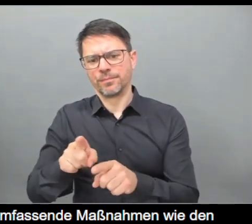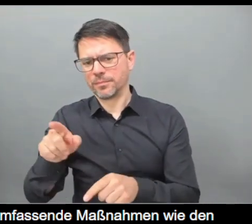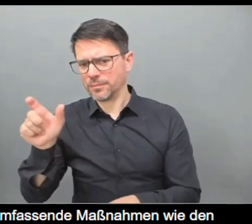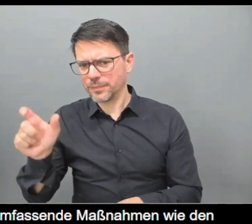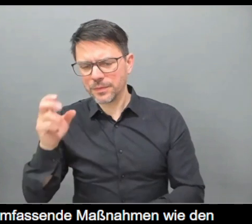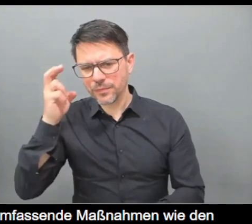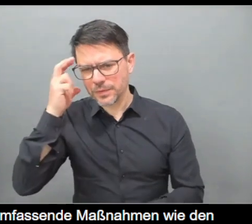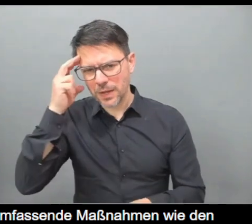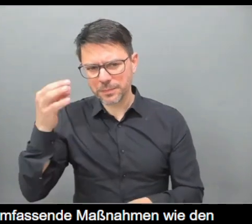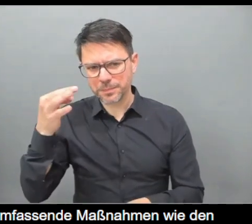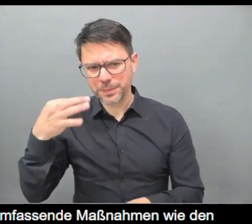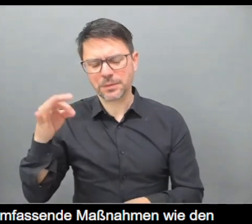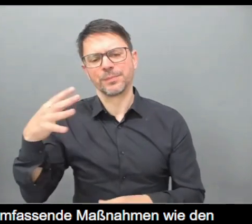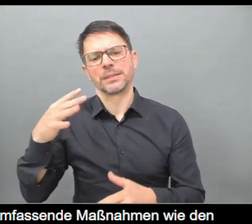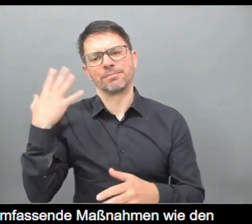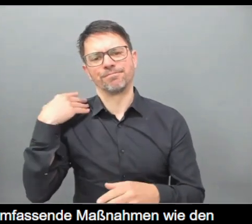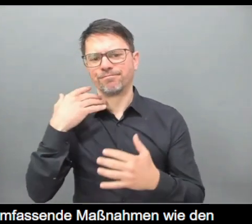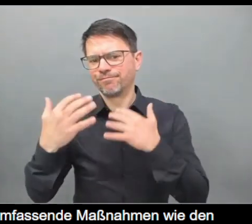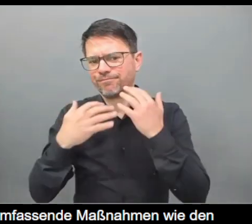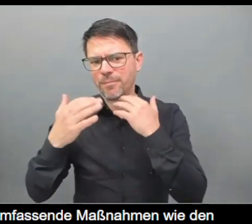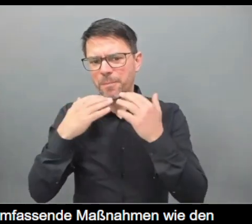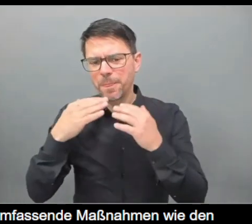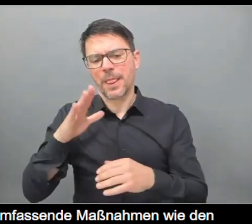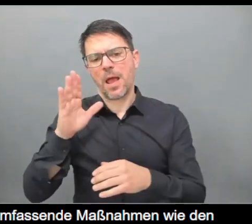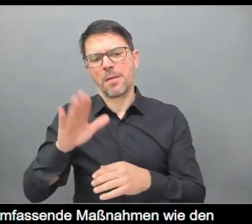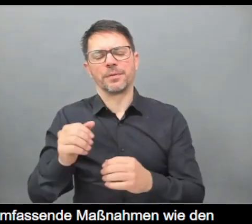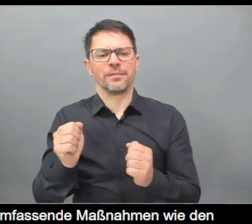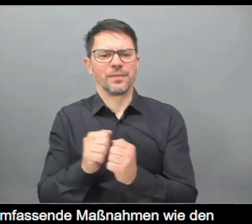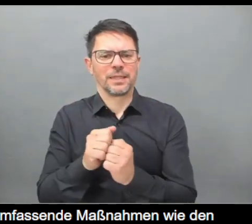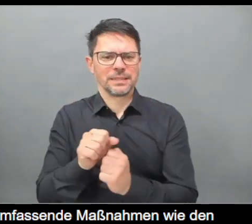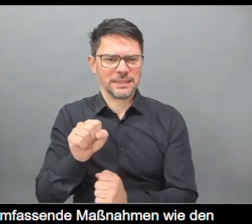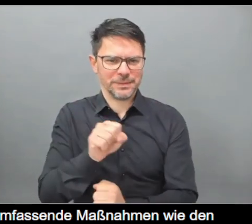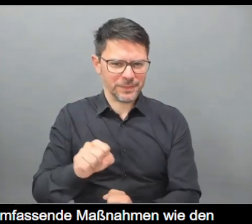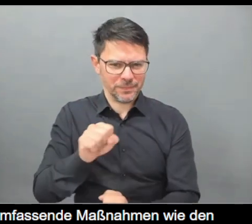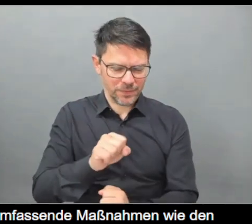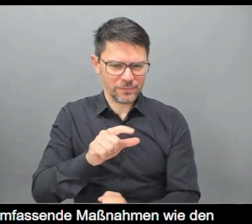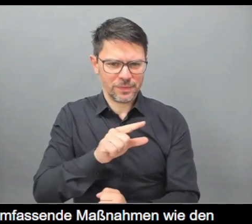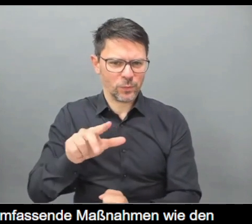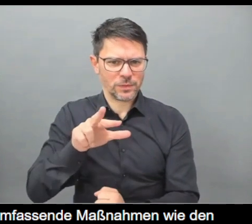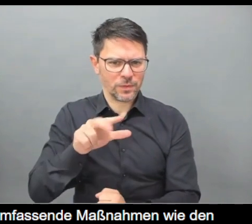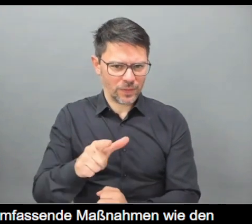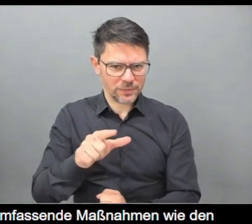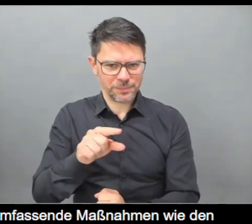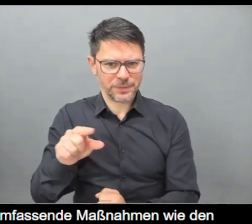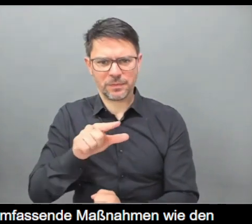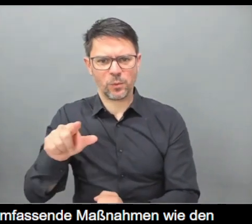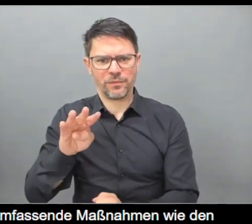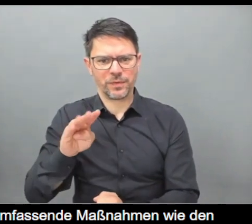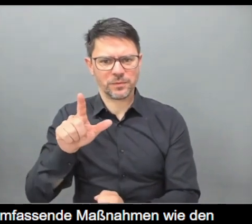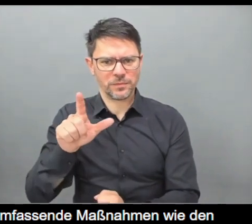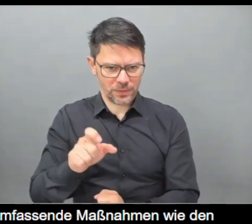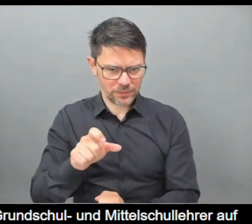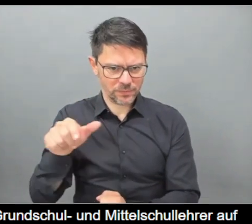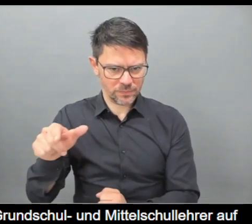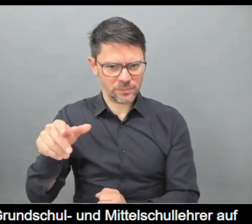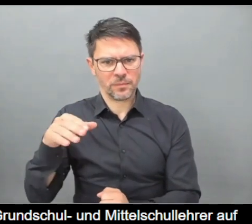Clausus mehr geben. Das ist also ein wichtiger Aspekt. An allen anderen Standorten, an denen Lehrkräfte ausgebildet werden, gibt es heute